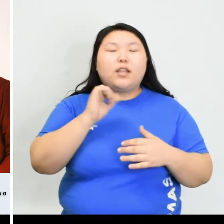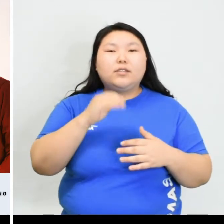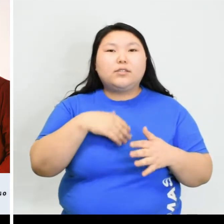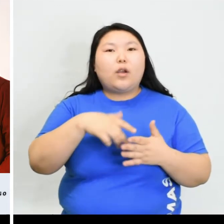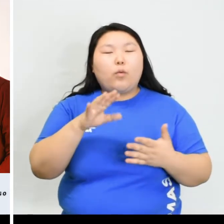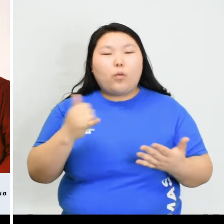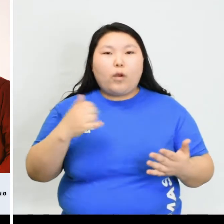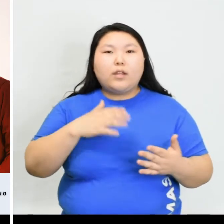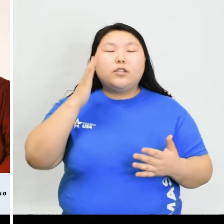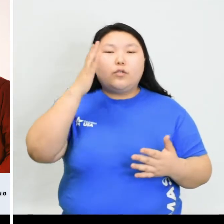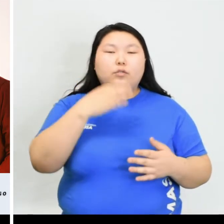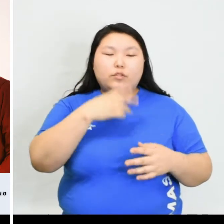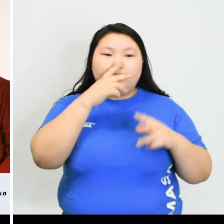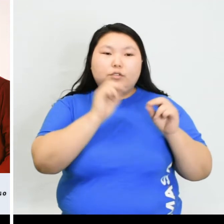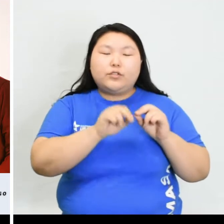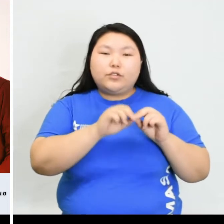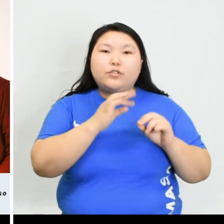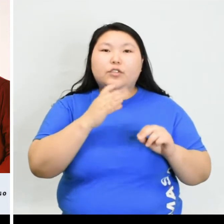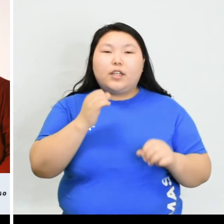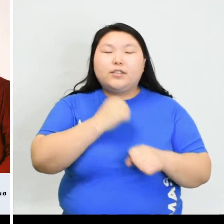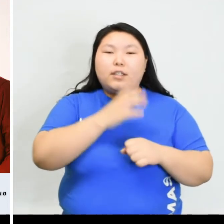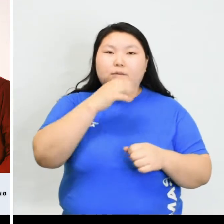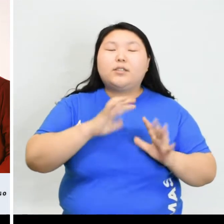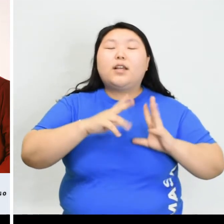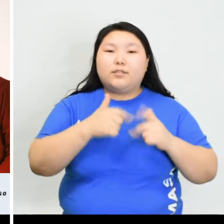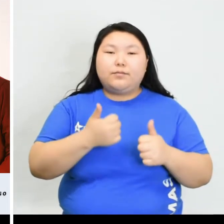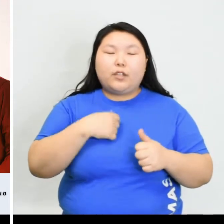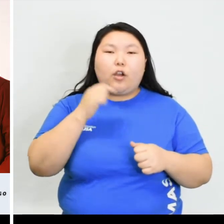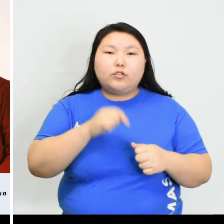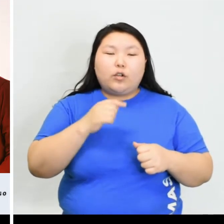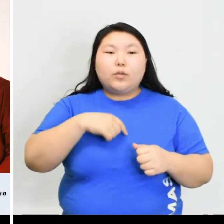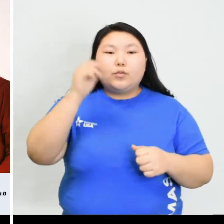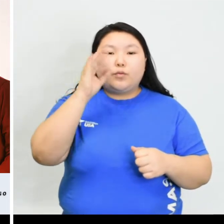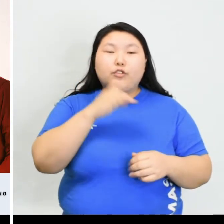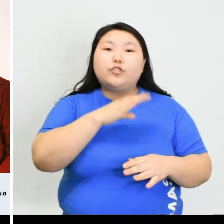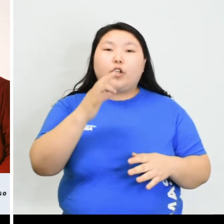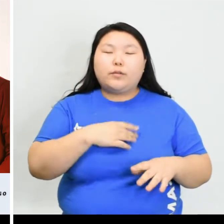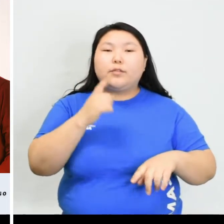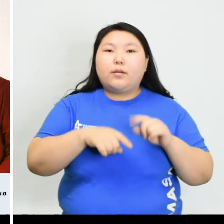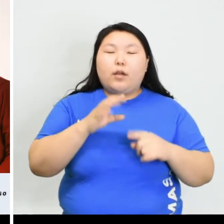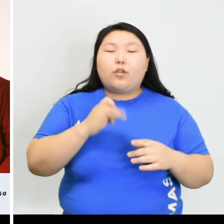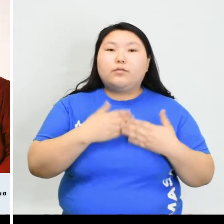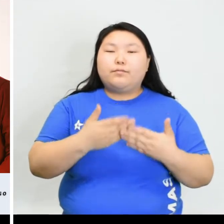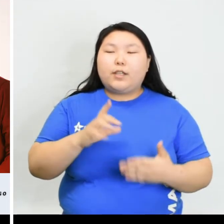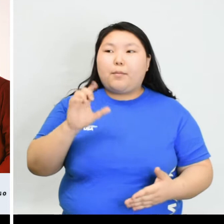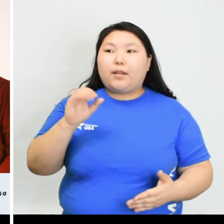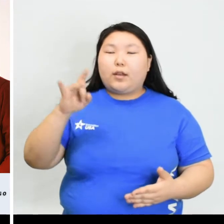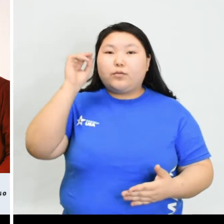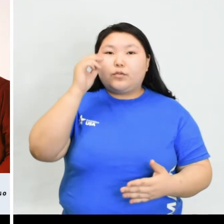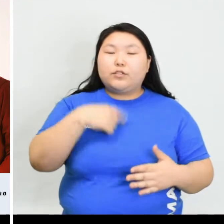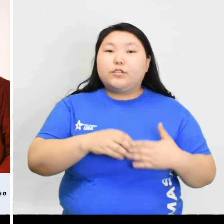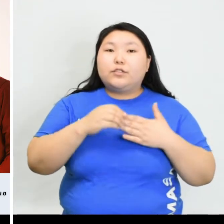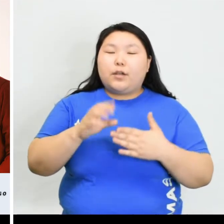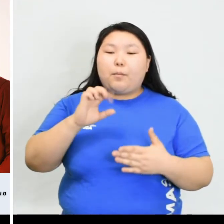яаж явах мө ирээдүй тийм шинжээч ажил байвал айгүй сайн сурсан. Нэг одоо энэ бүх сурсан тоондоо нэг амар орсон гэхэд бараг